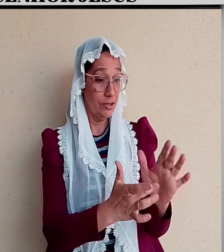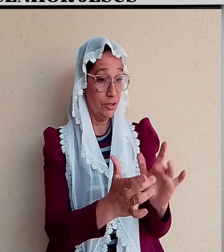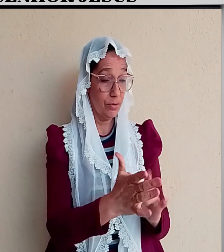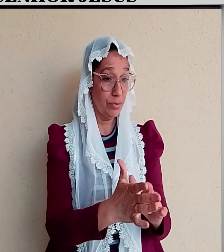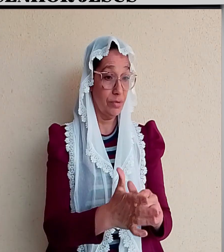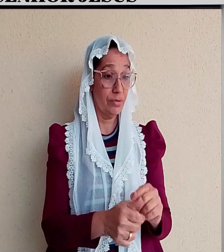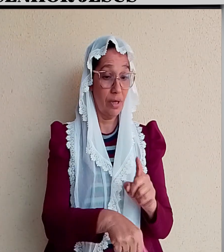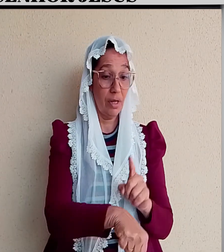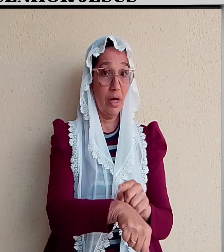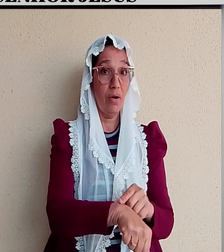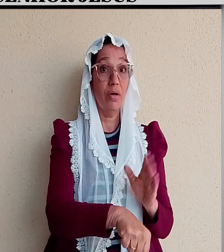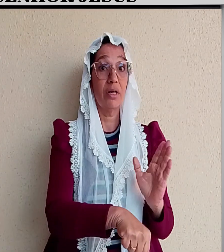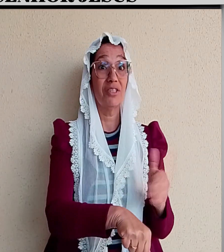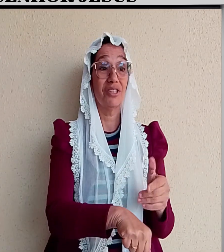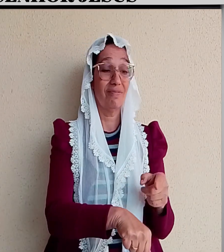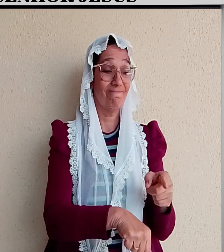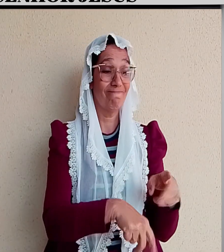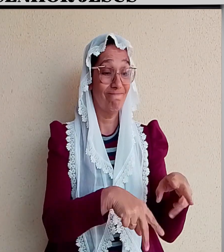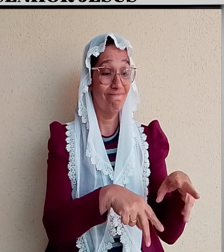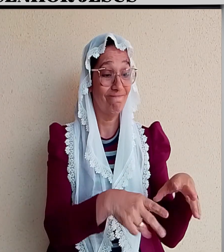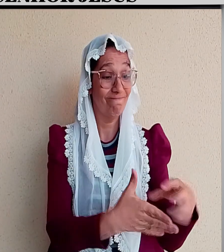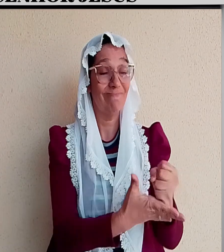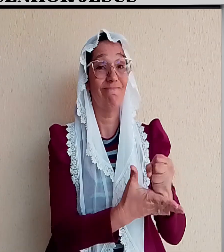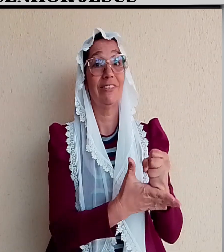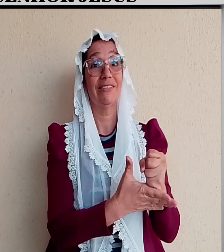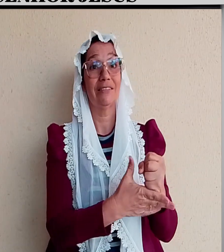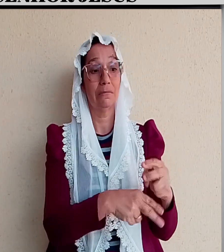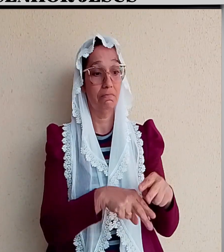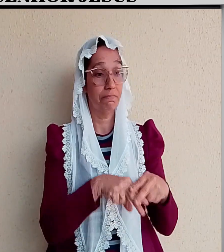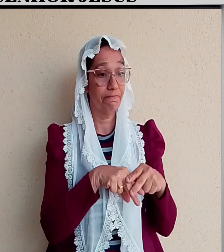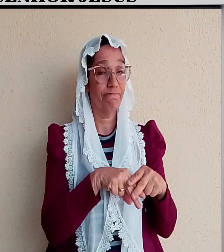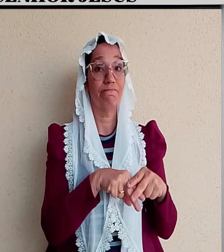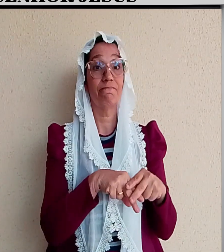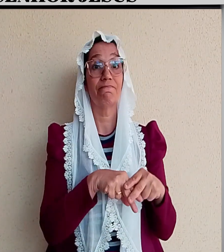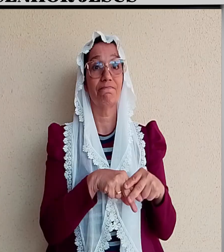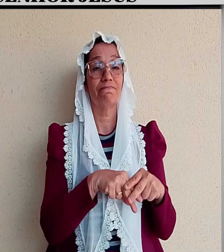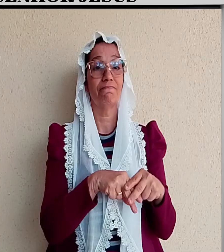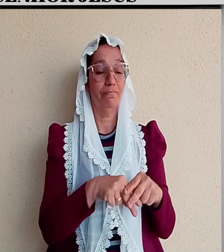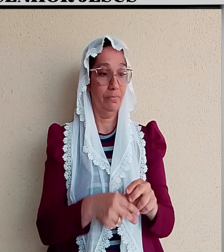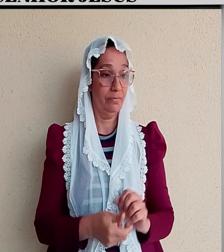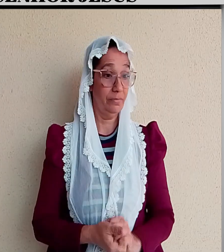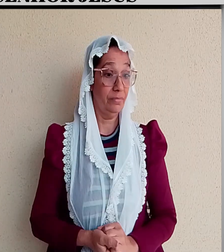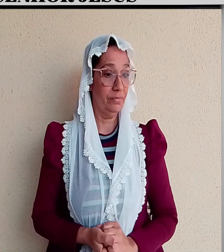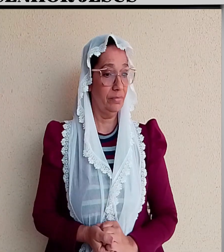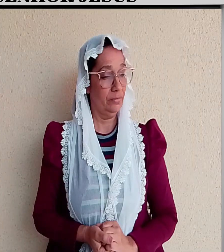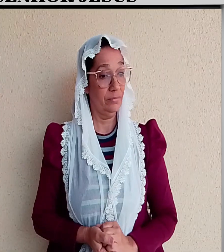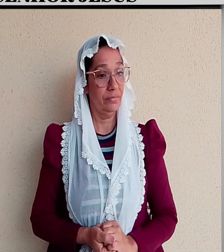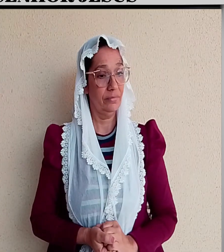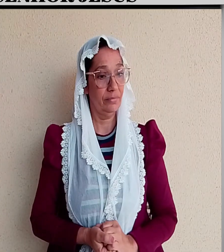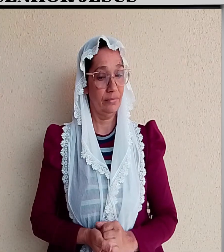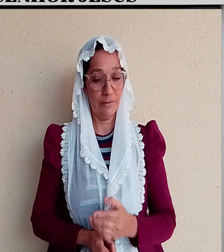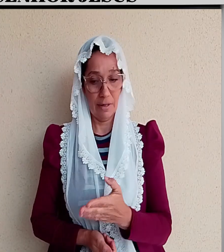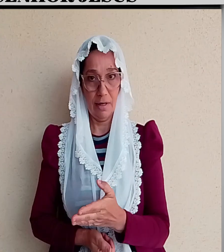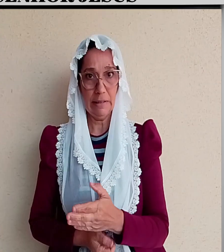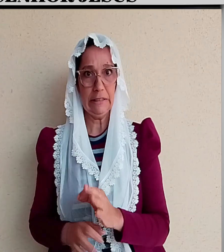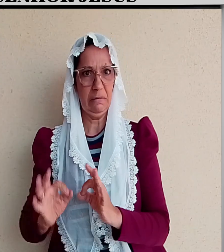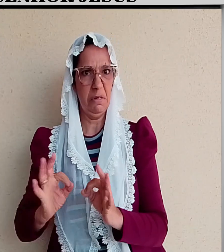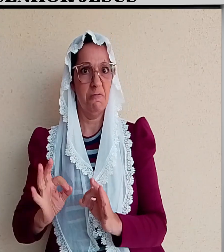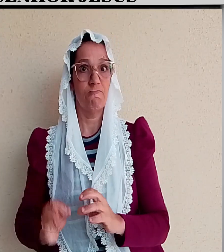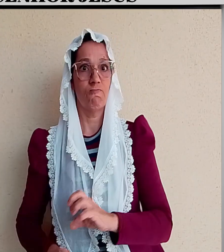da traição de Judas, que traiu o Senhor Jesus, quando os soldados vieram, Pedro já foi com a espada para